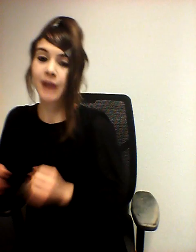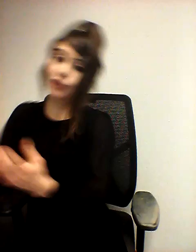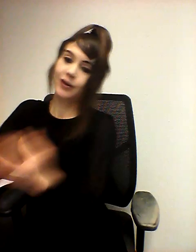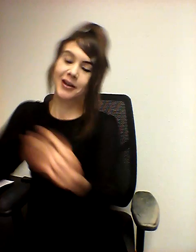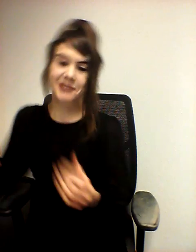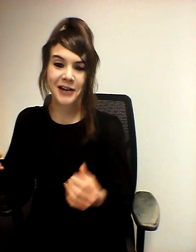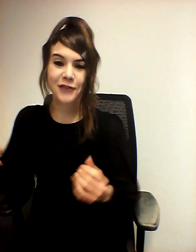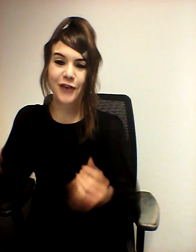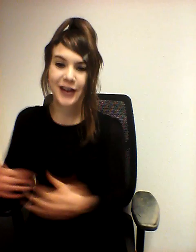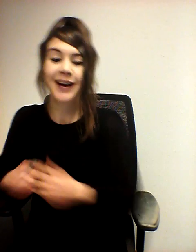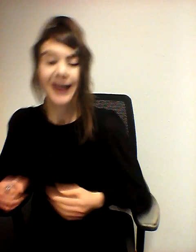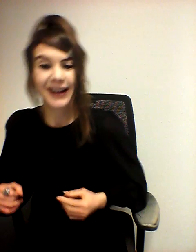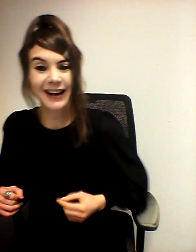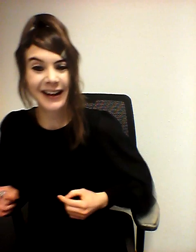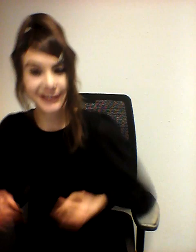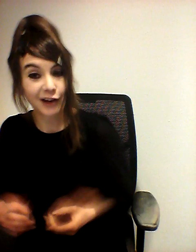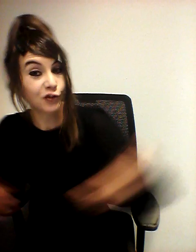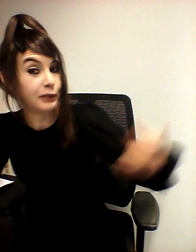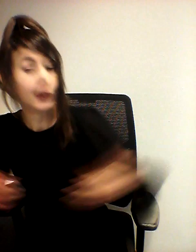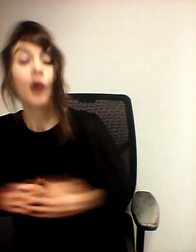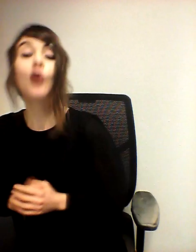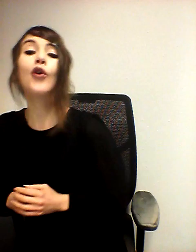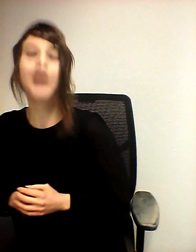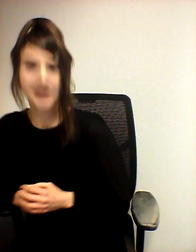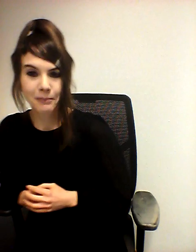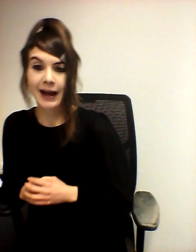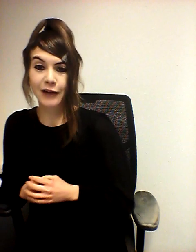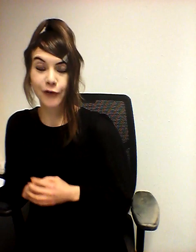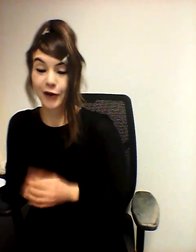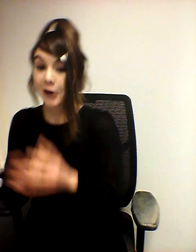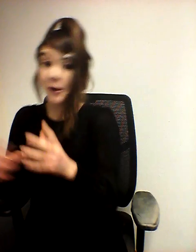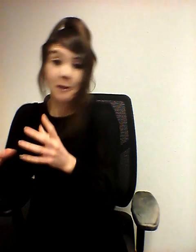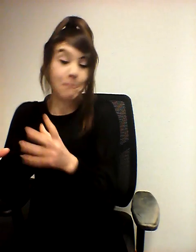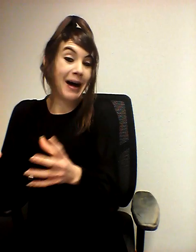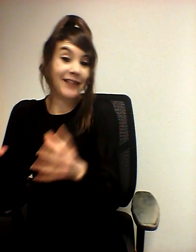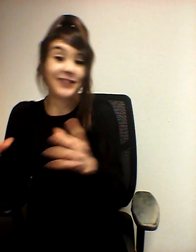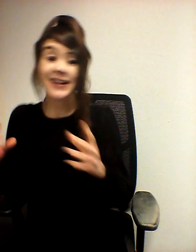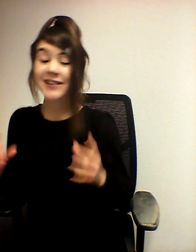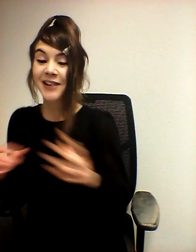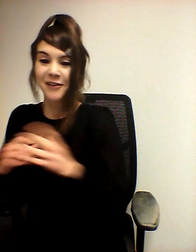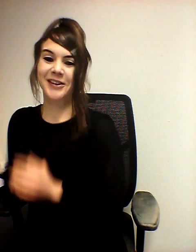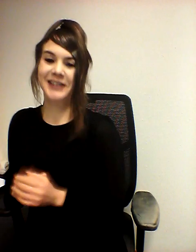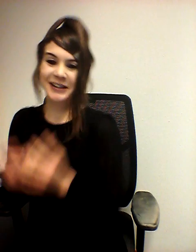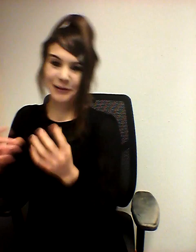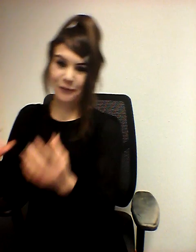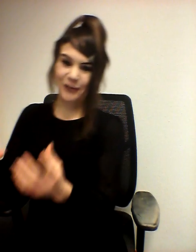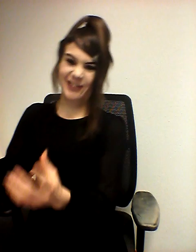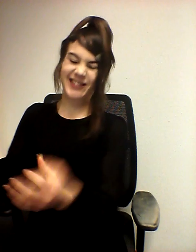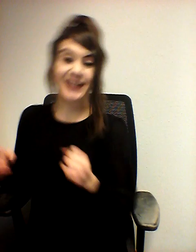spierweefsel hersteld worden, kan spiergroei bereikt worden. Maar niet wanneer de